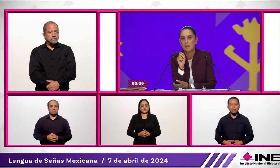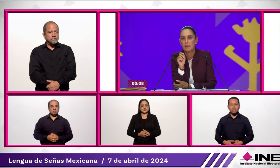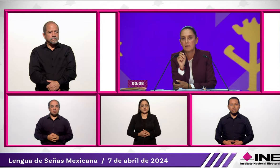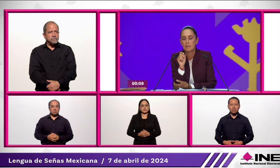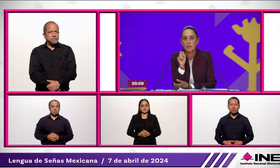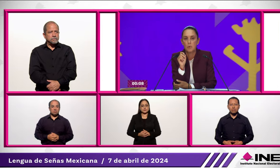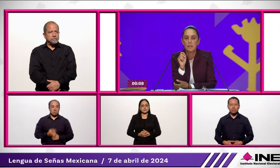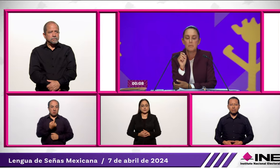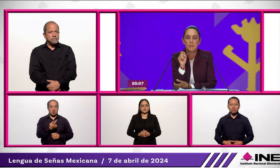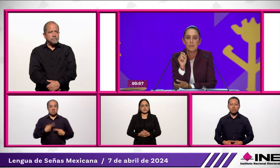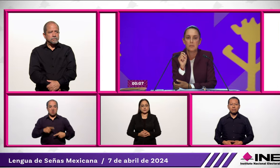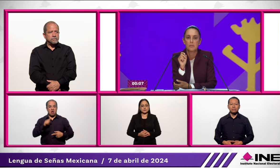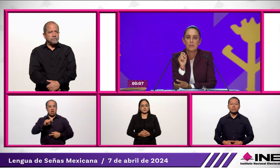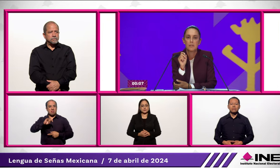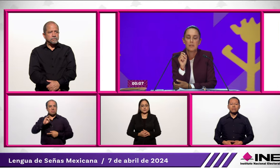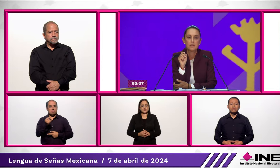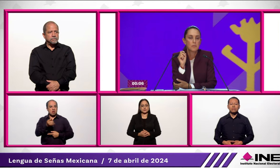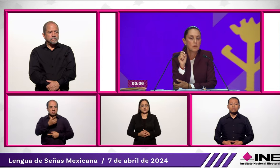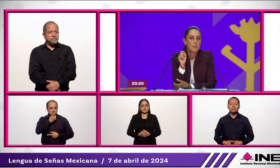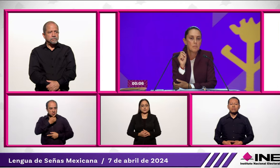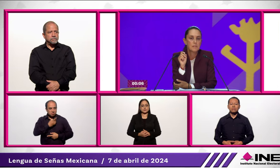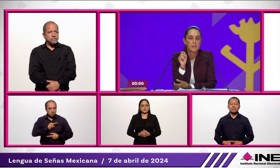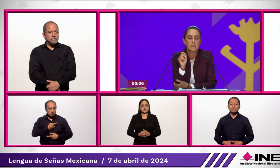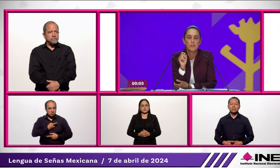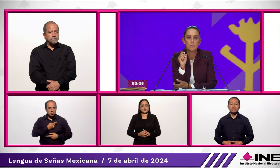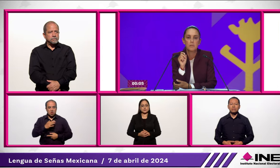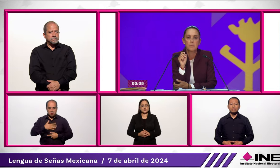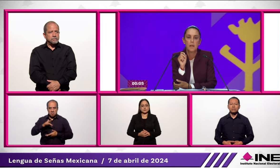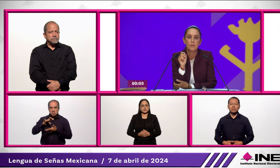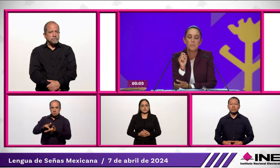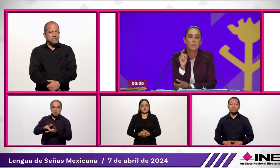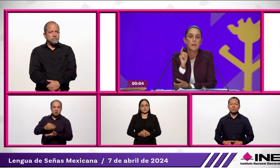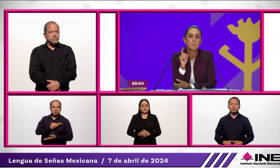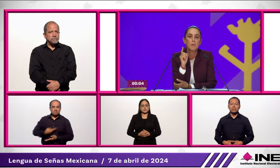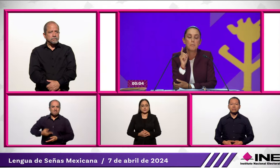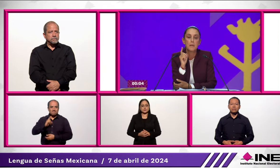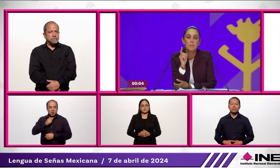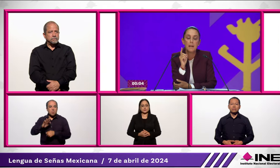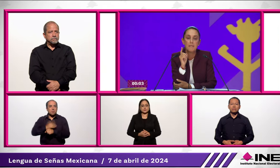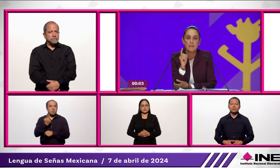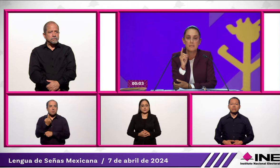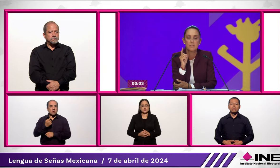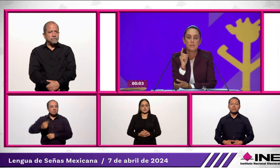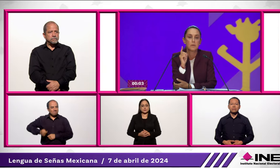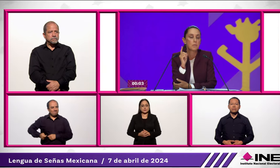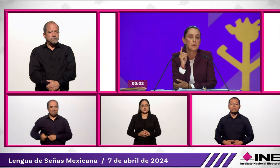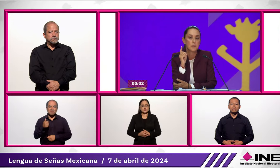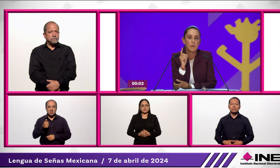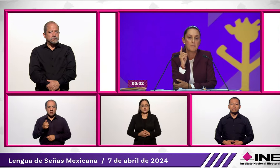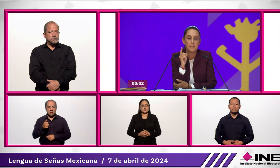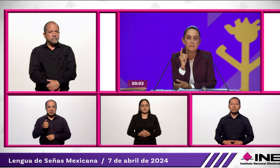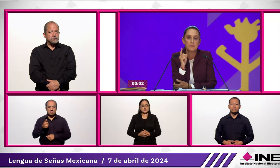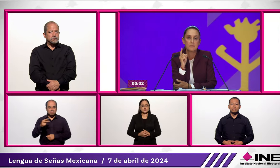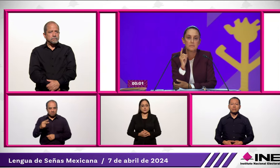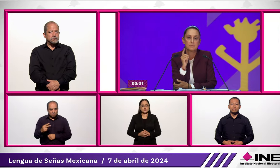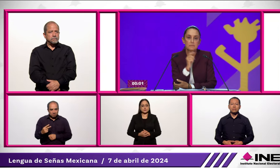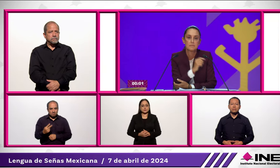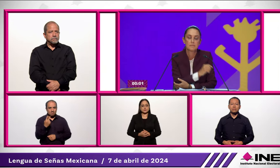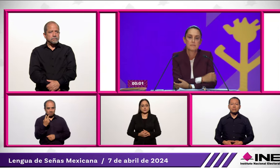persona en Tijuana me dijo, estoy con el presidente López Obrador porque por primera vez nos volteó a